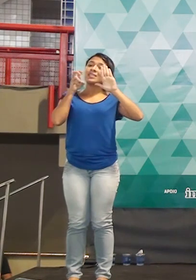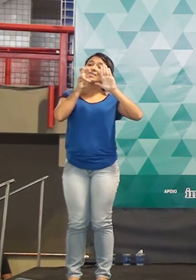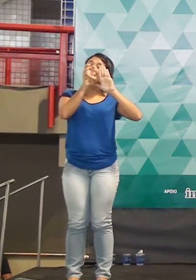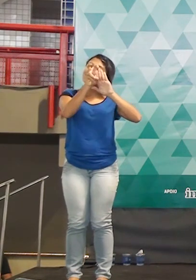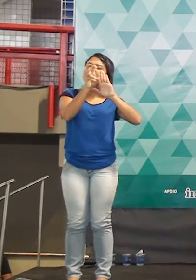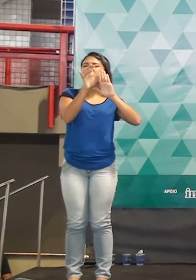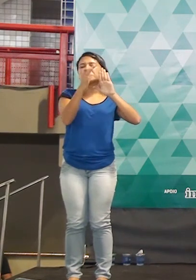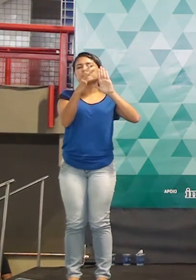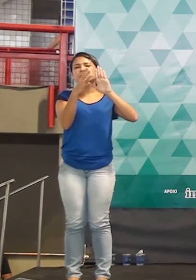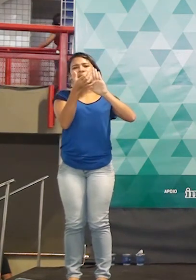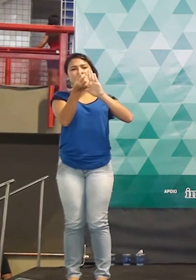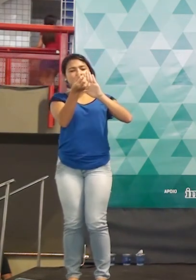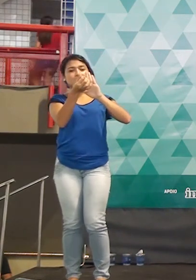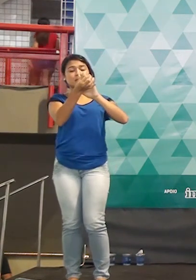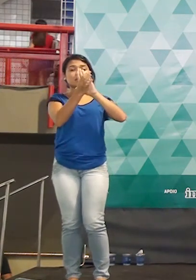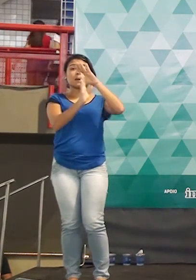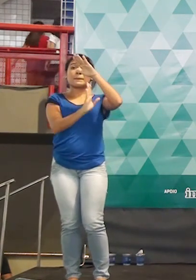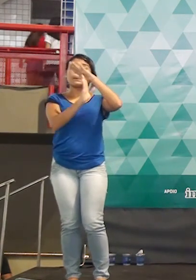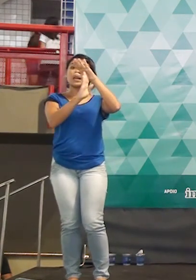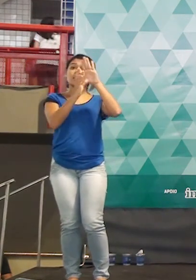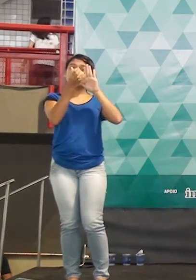na introdução.